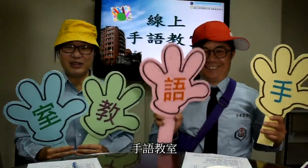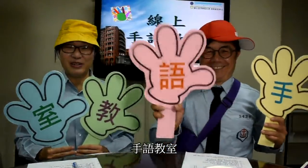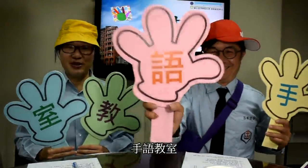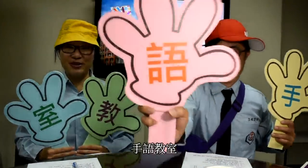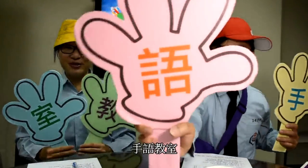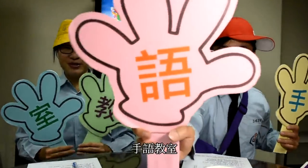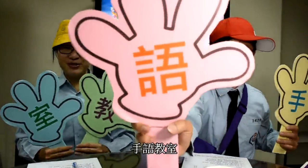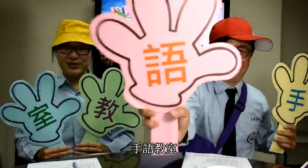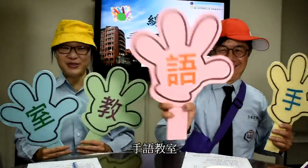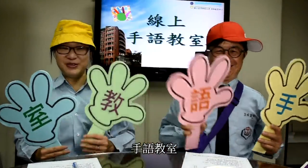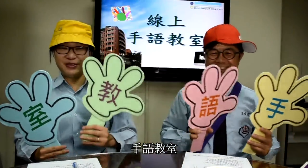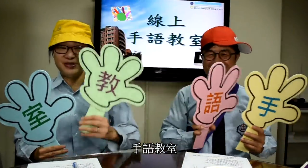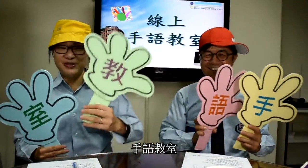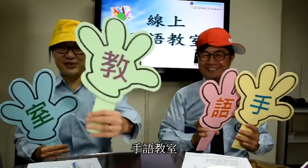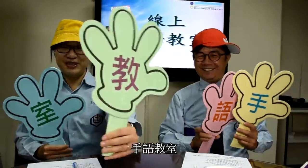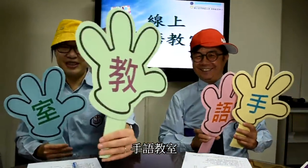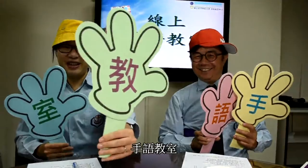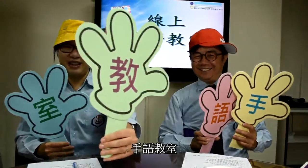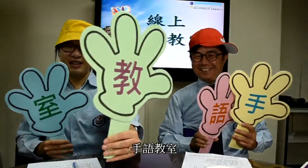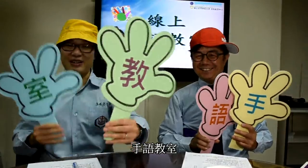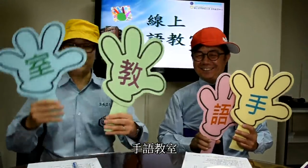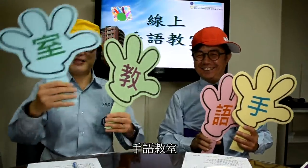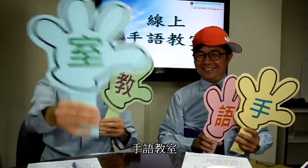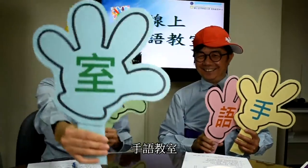手语教室，